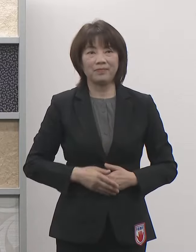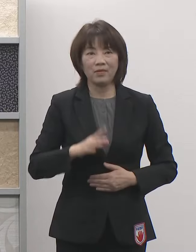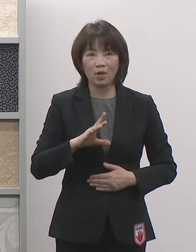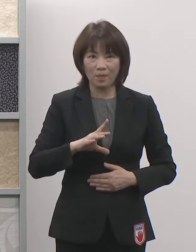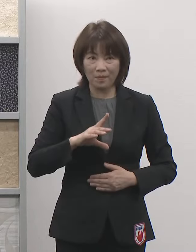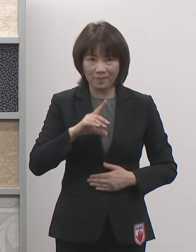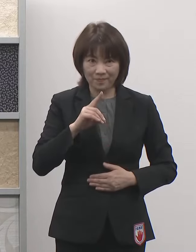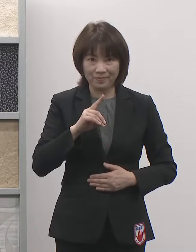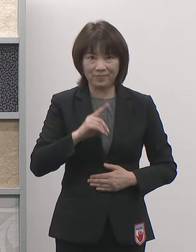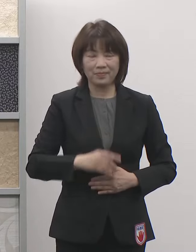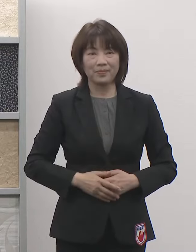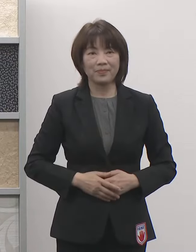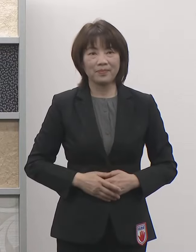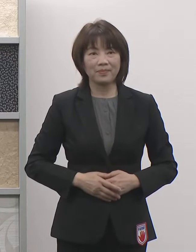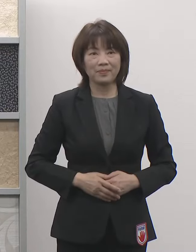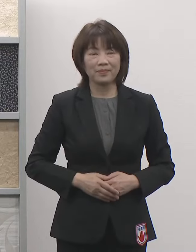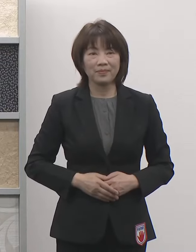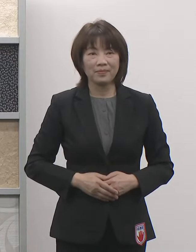しまして、まず、